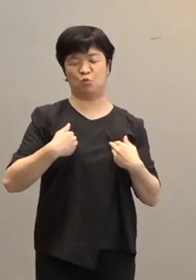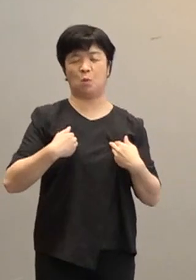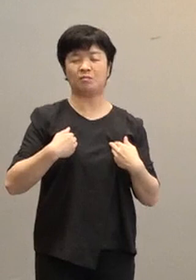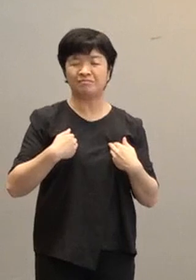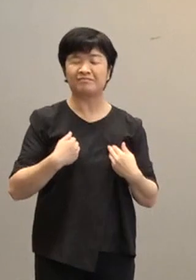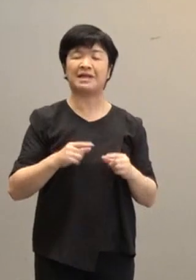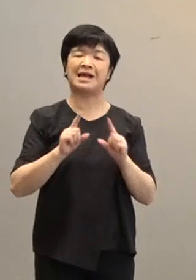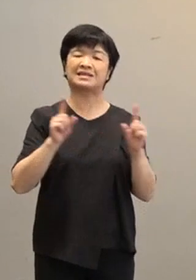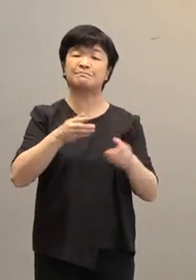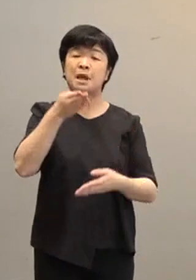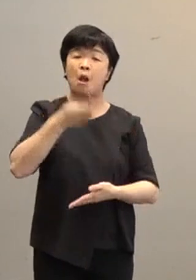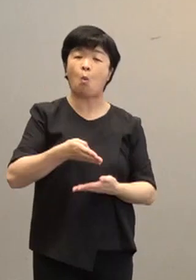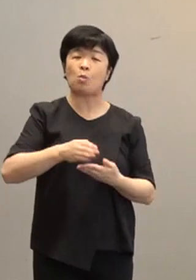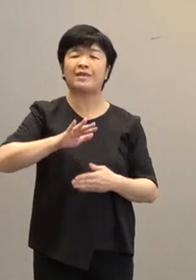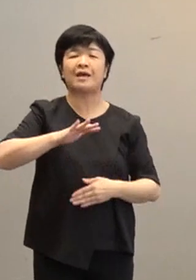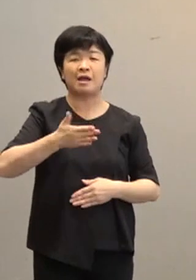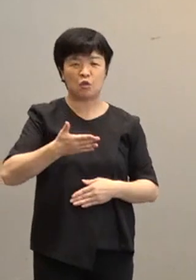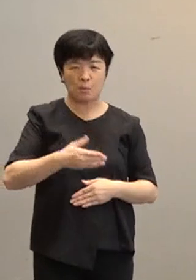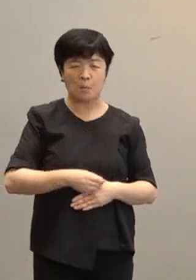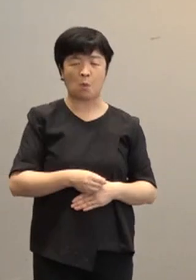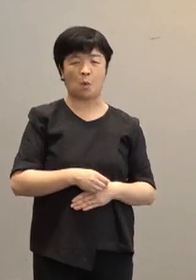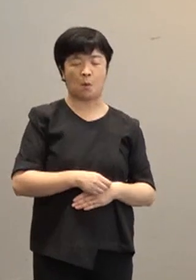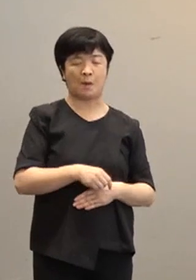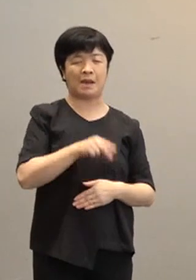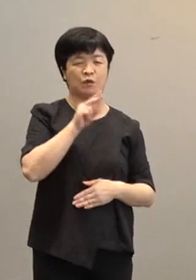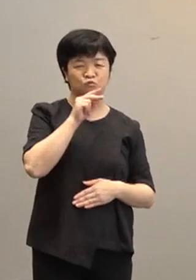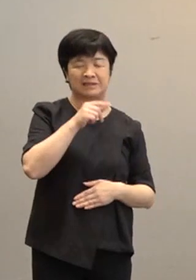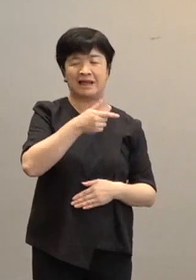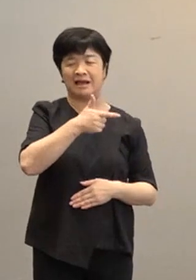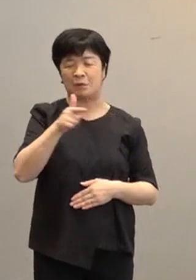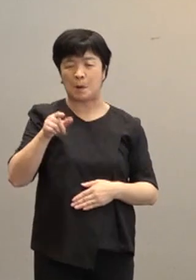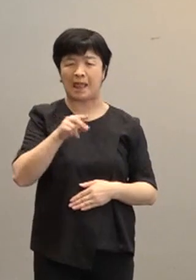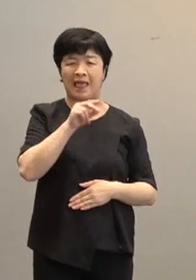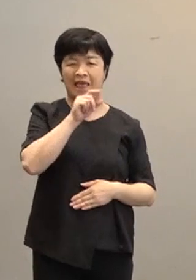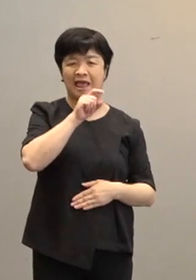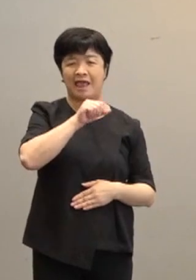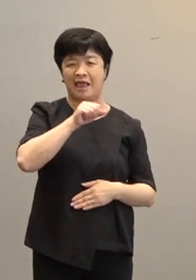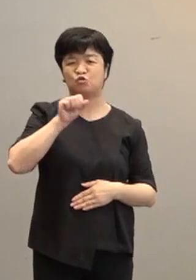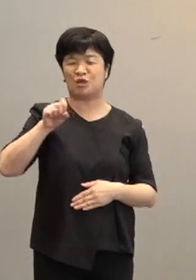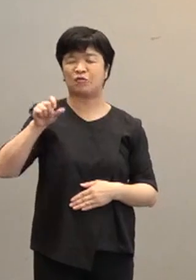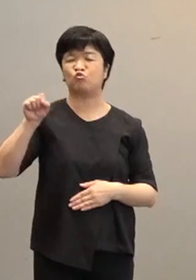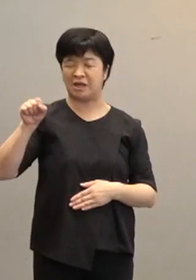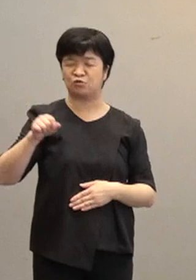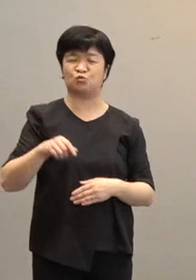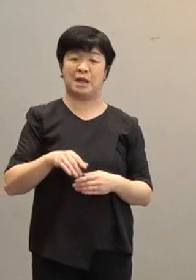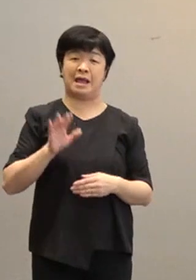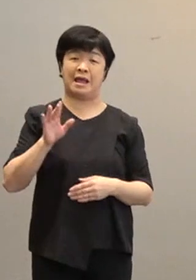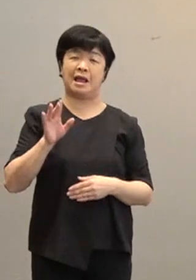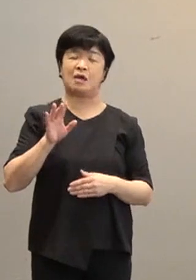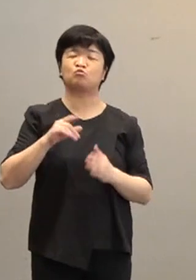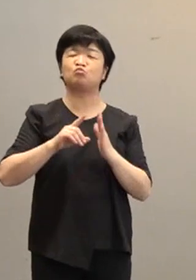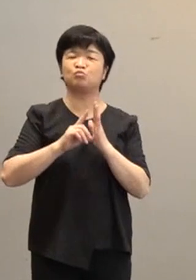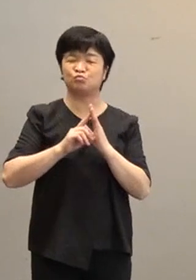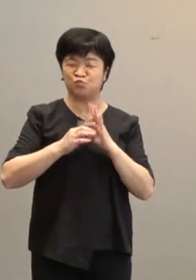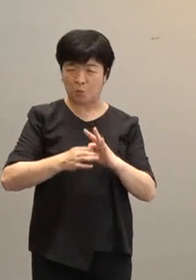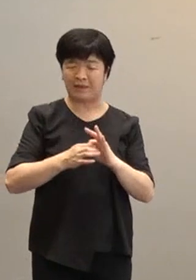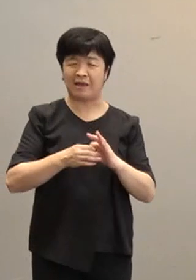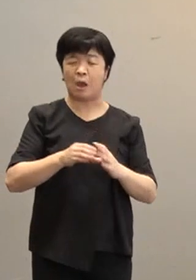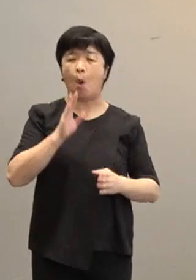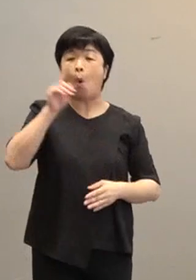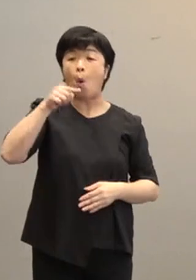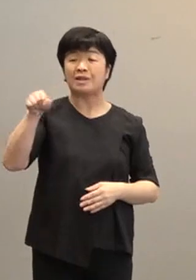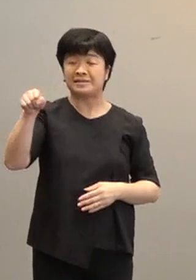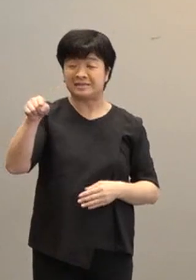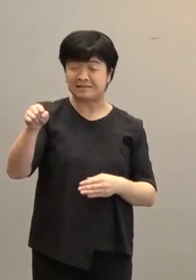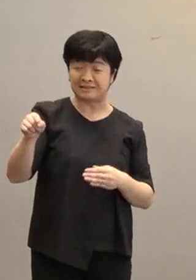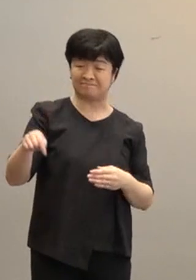、やはり SNS が普及することによって、よりダイレクトに誹謗中傷等が本人に届く時